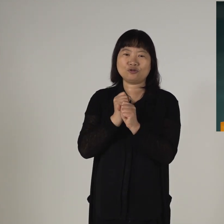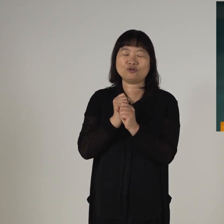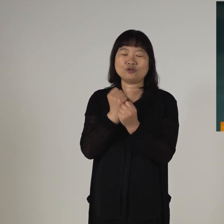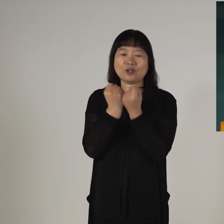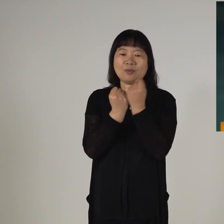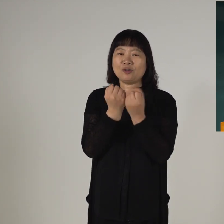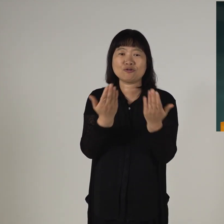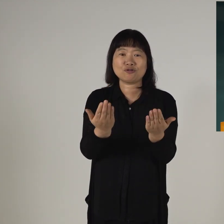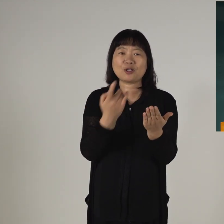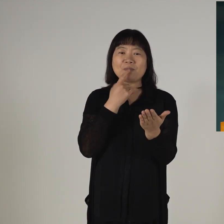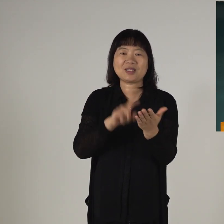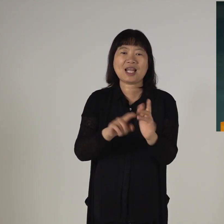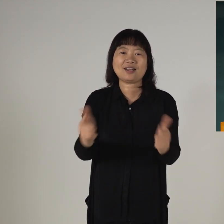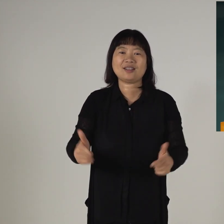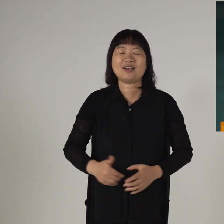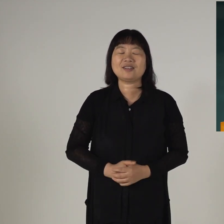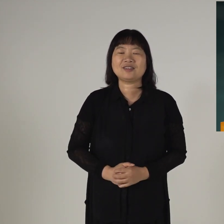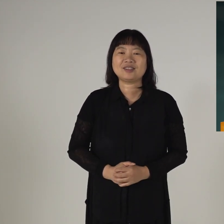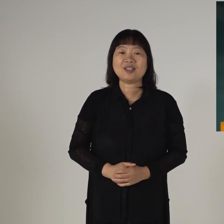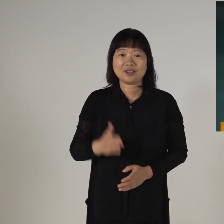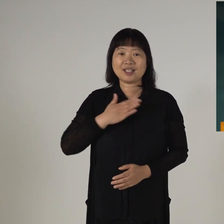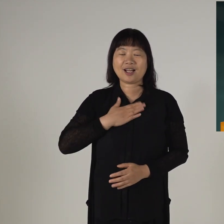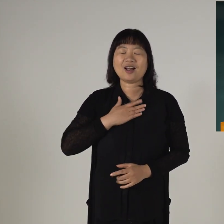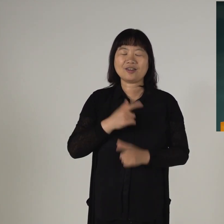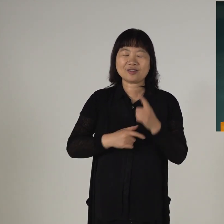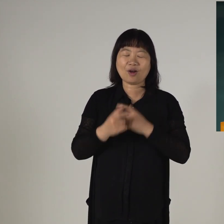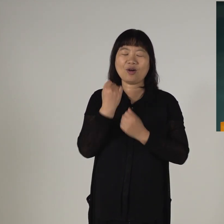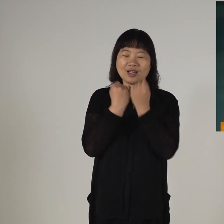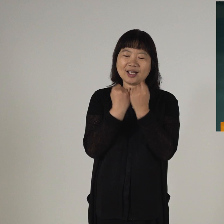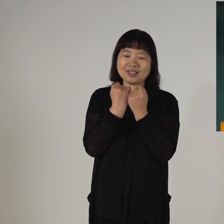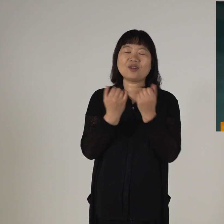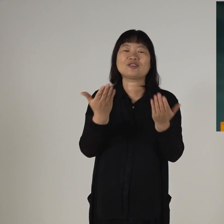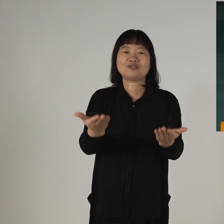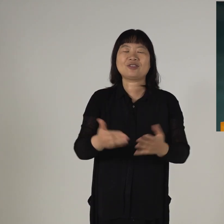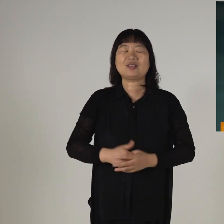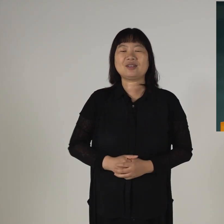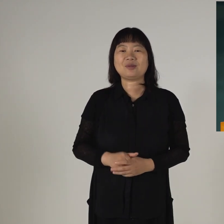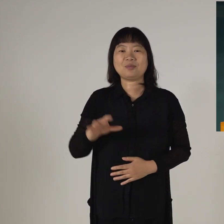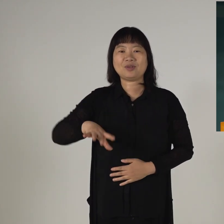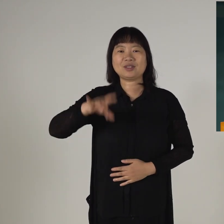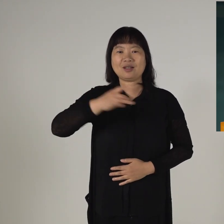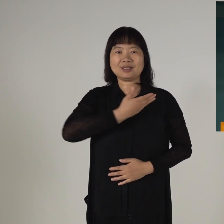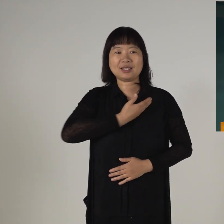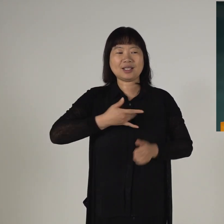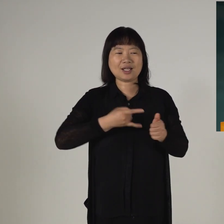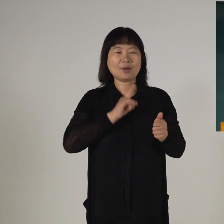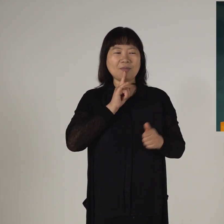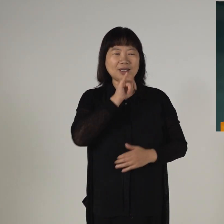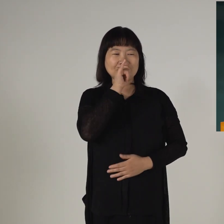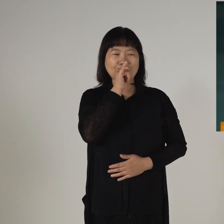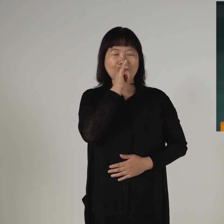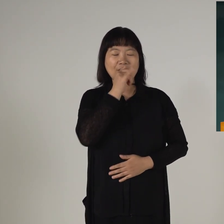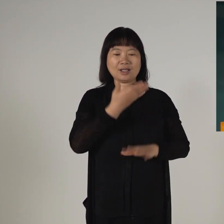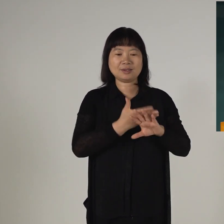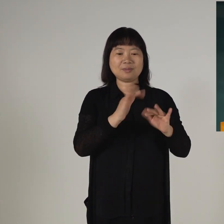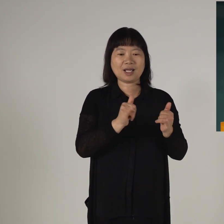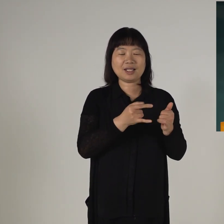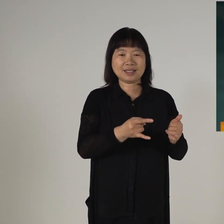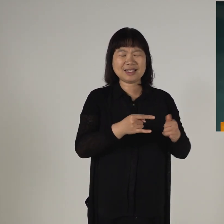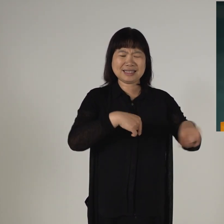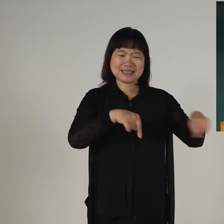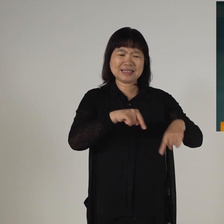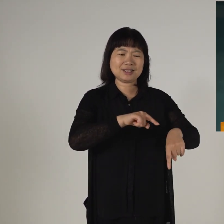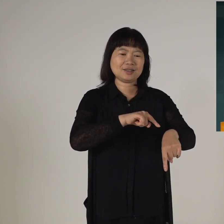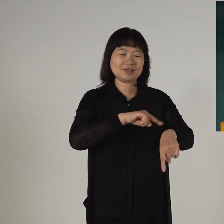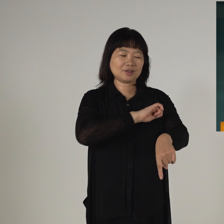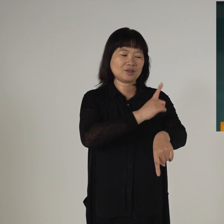않아요. 풀어서 설명을 좀 드리겠습니다. 먼저 제자들에게 말씀하신 이방인의 집권자들,